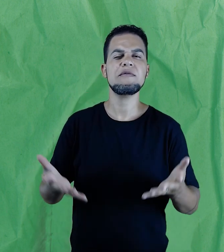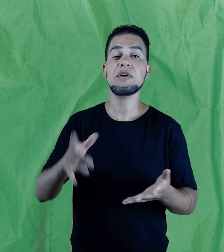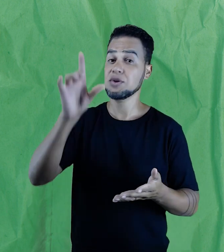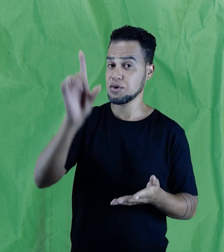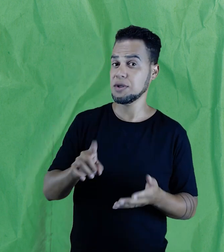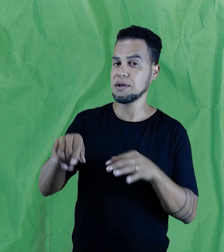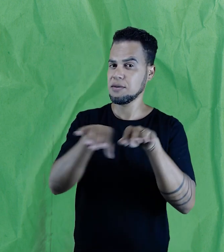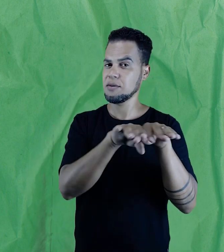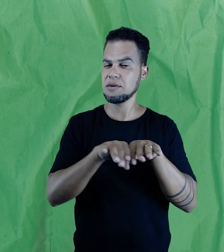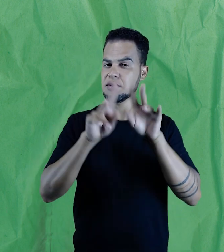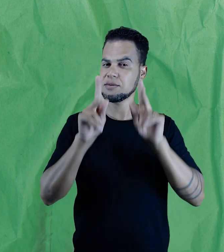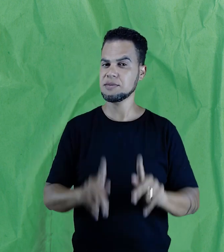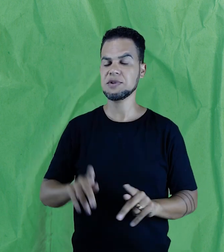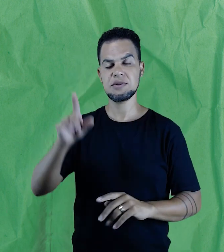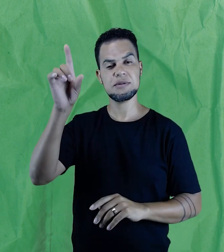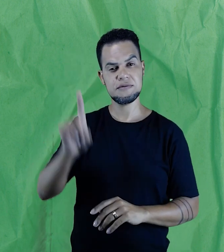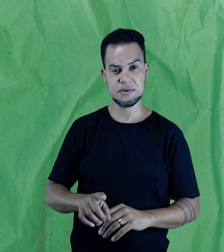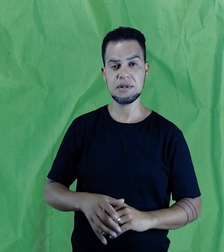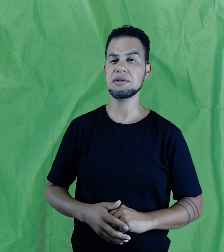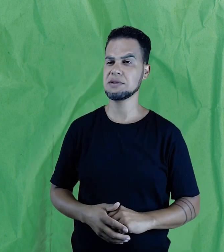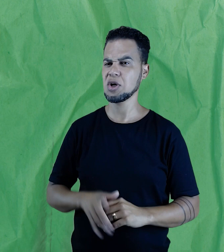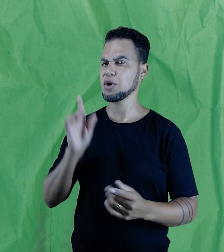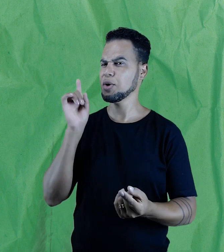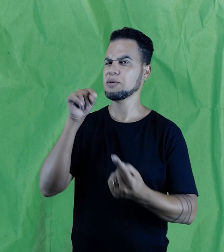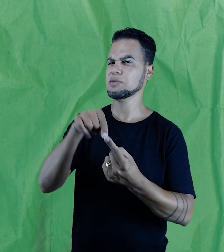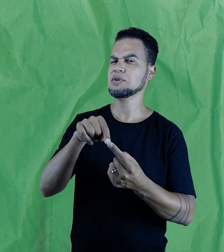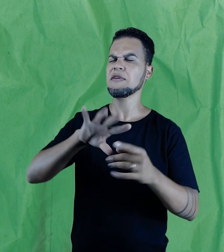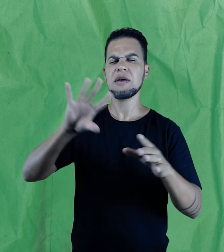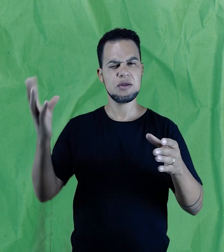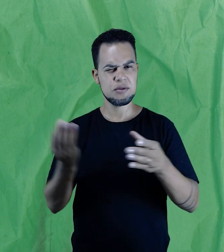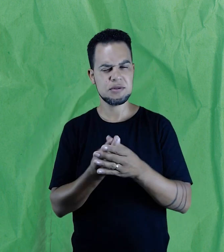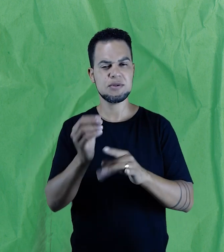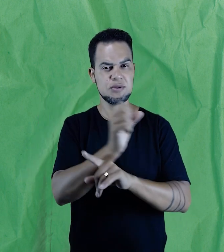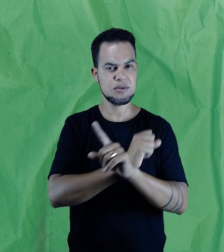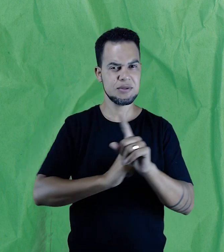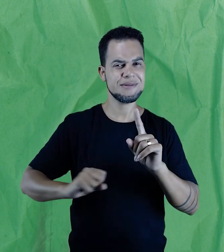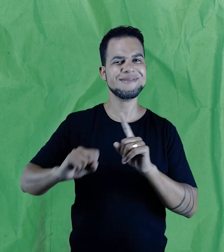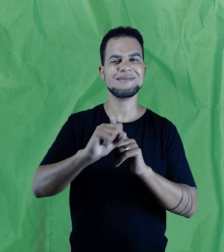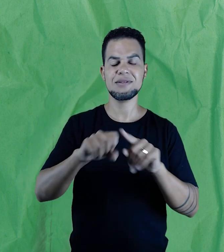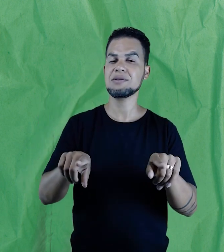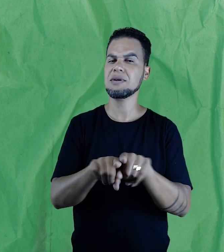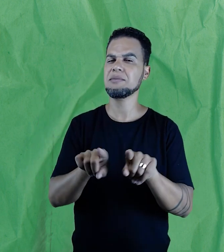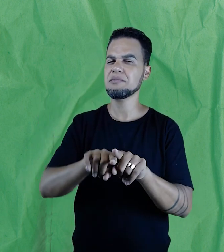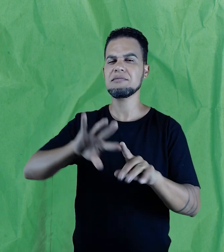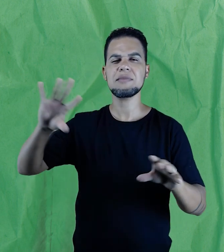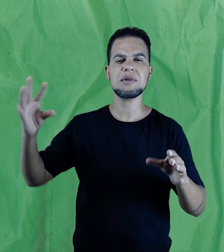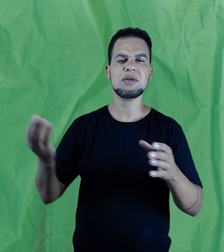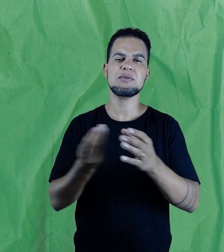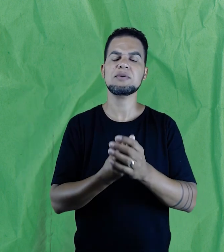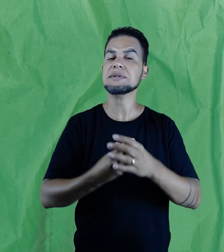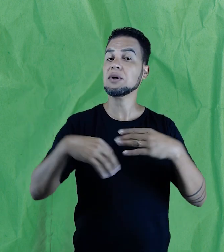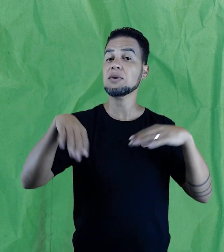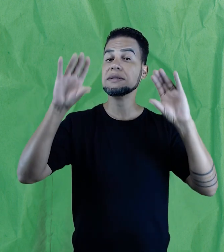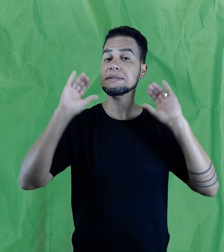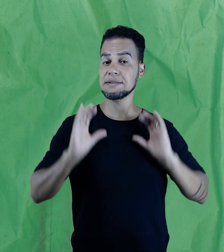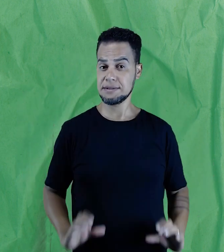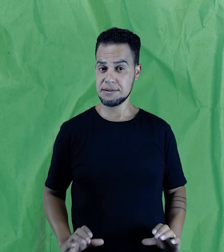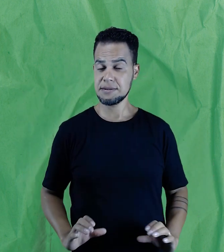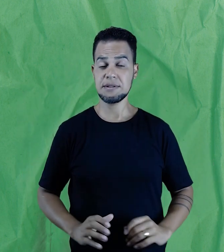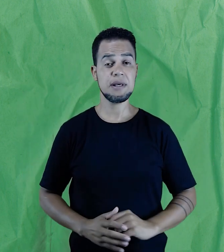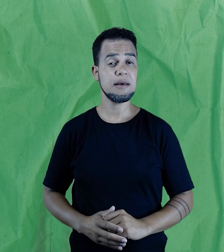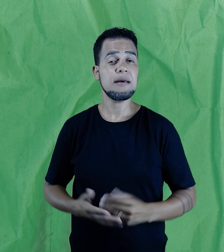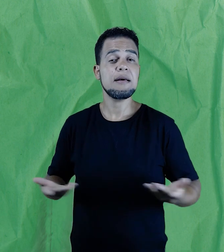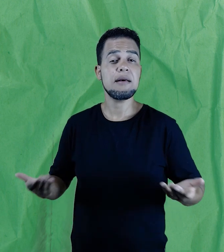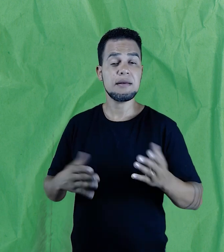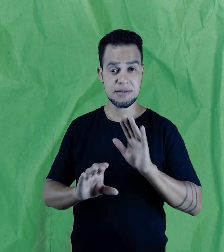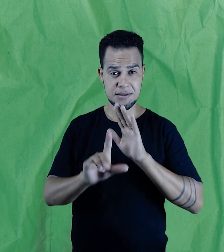de igualdade para a pessoa com deficiência, visando a sua inclusão social e a inclusão da cidadania.